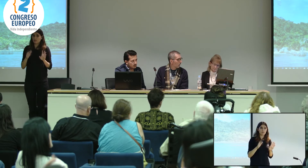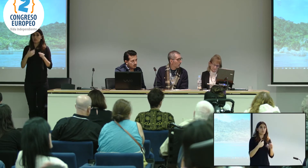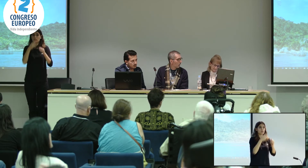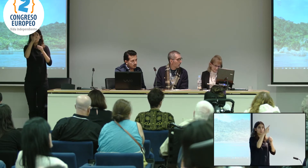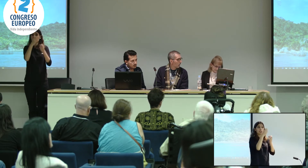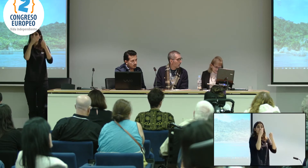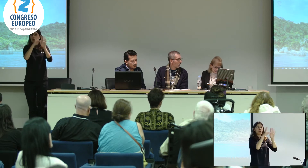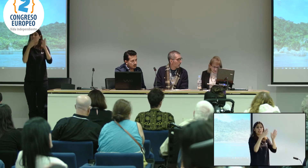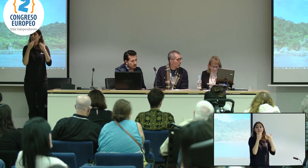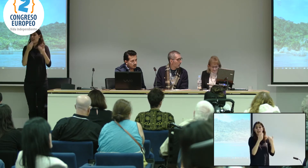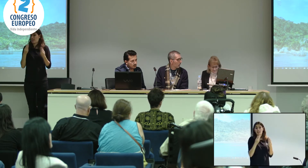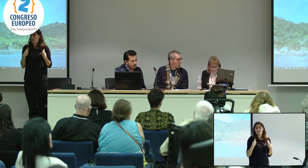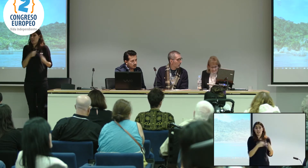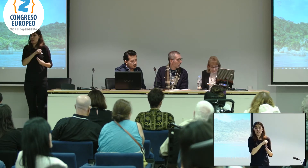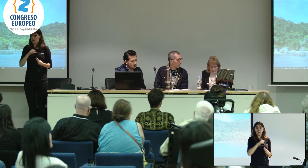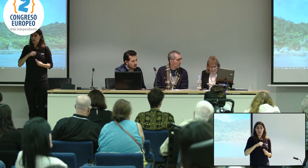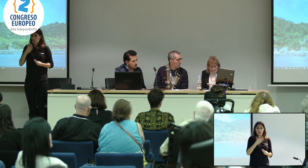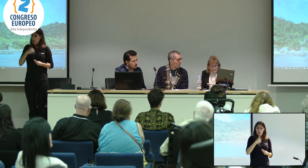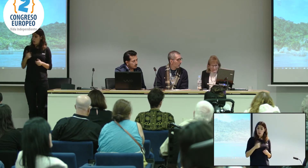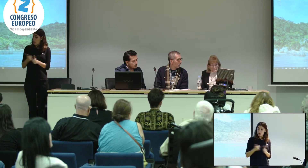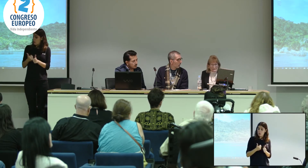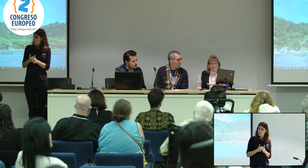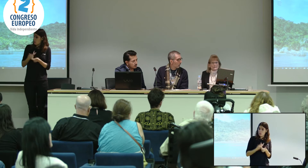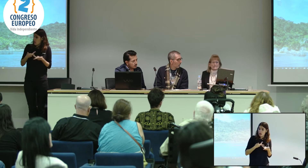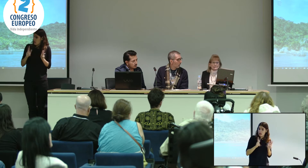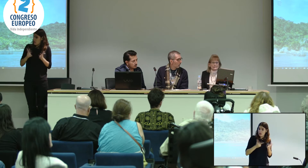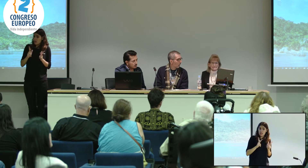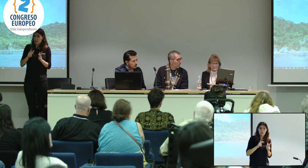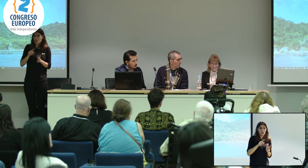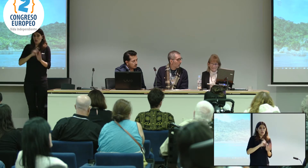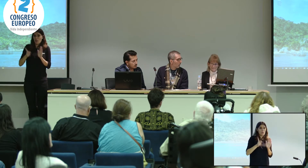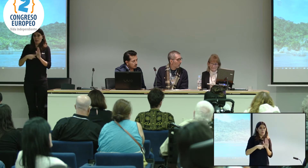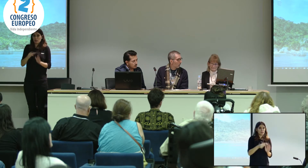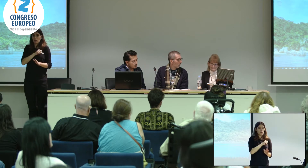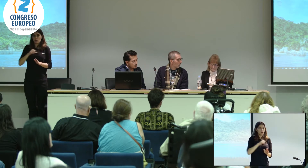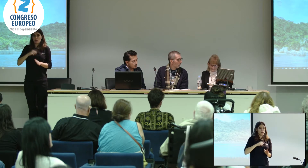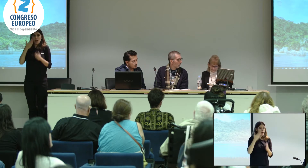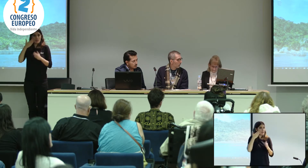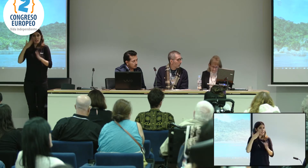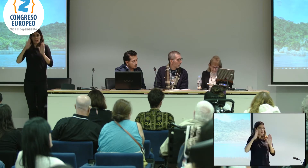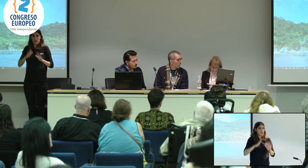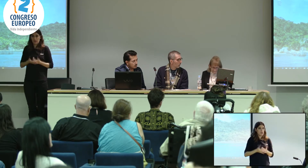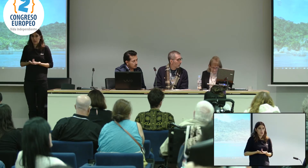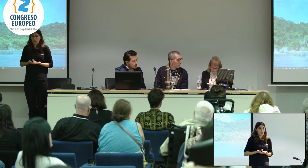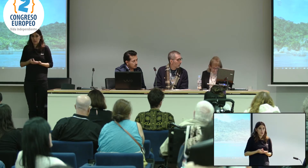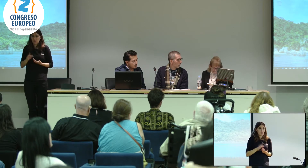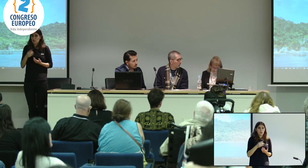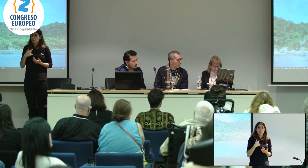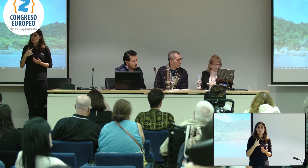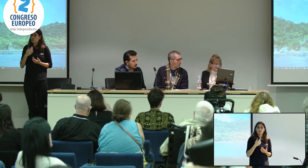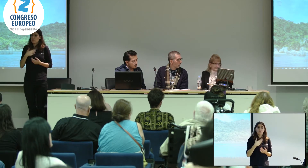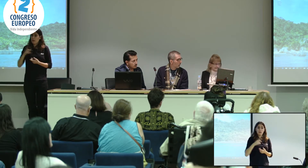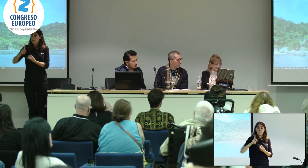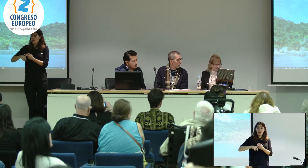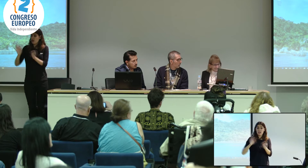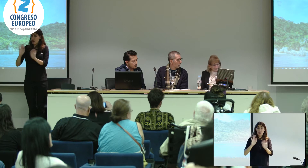vida independiente pude ejercer libremente mi más plena autonomía con dignidad. No dependía ni siquiera de mi